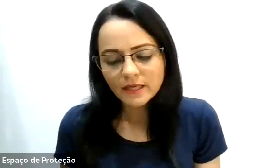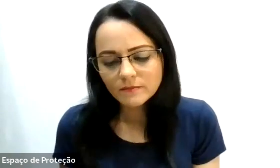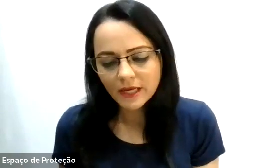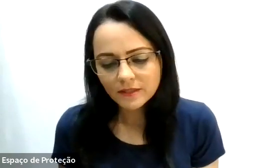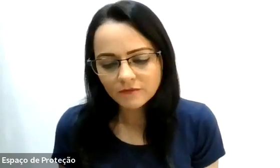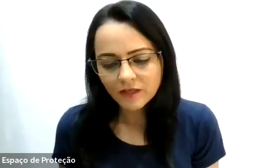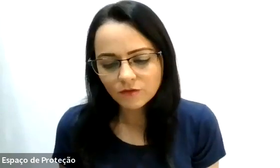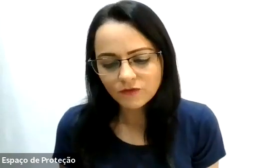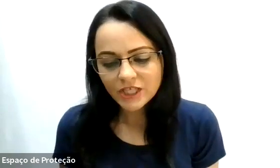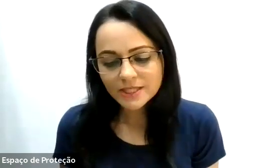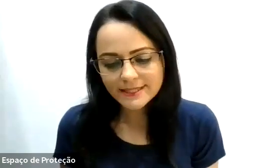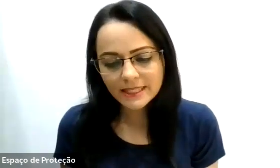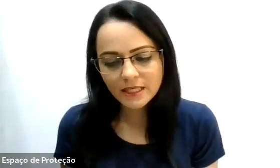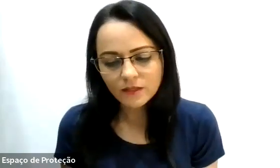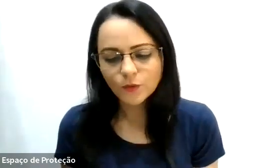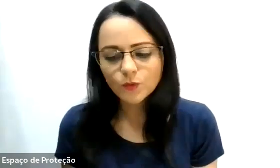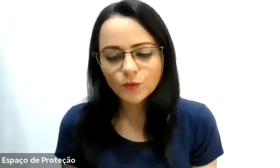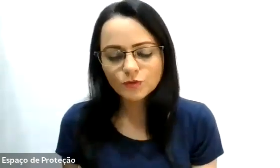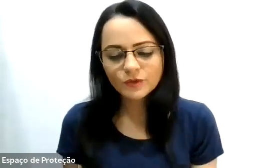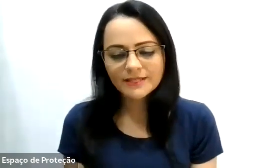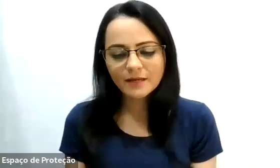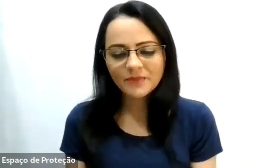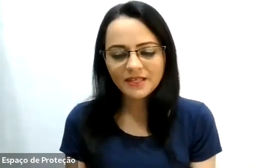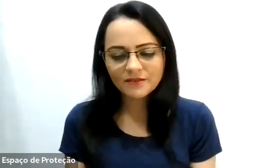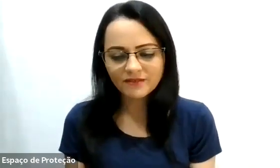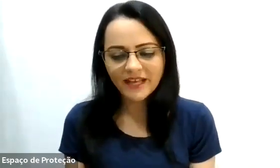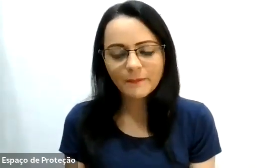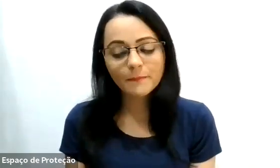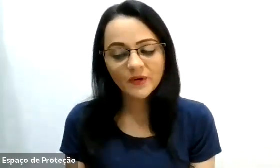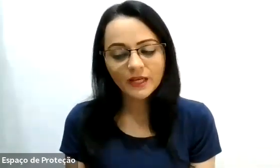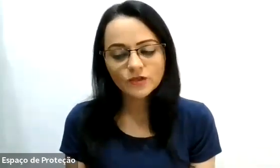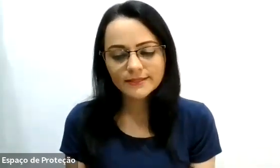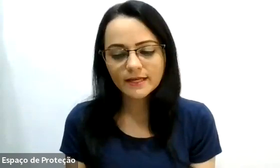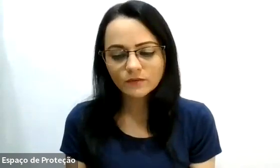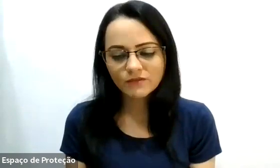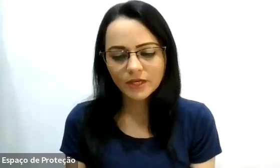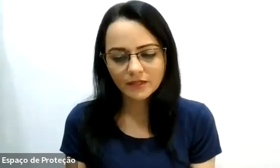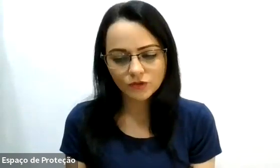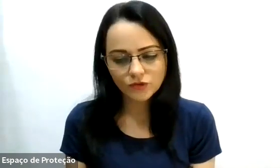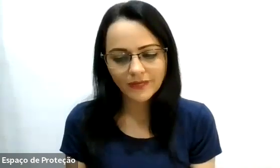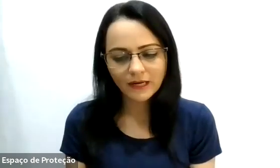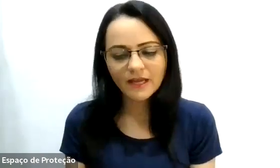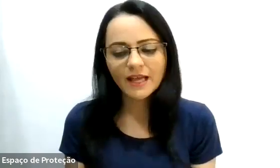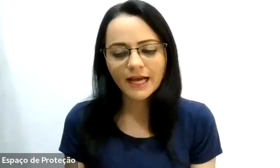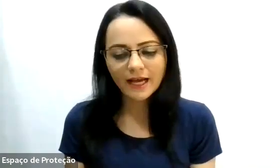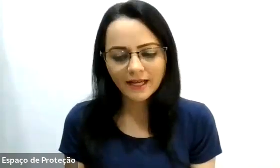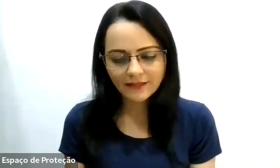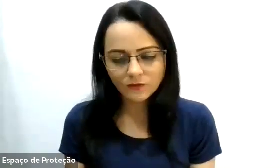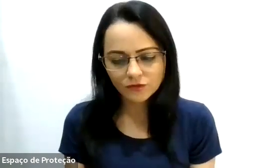Porém, aí vem o 25, o último desse capítulo, né? Porém, José não teve relações com ela até o seu